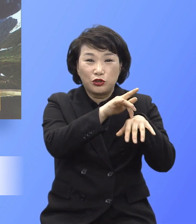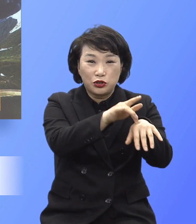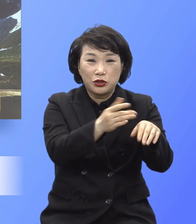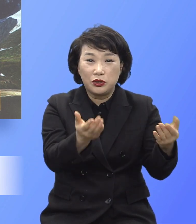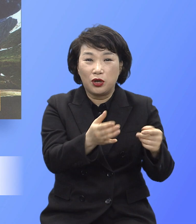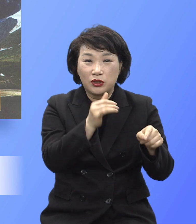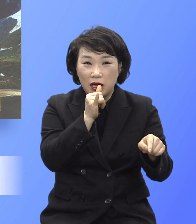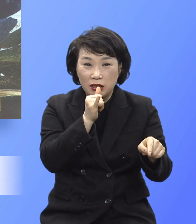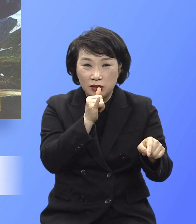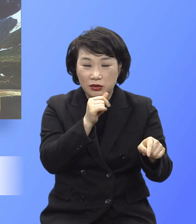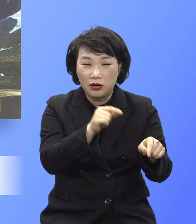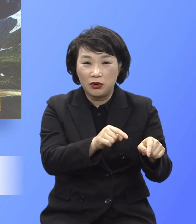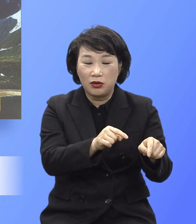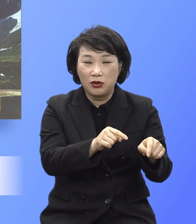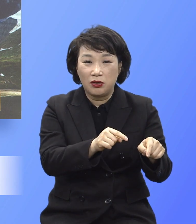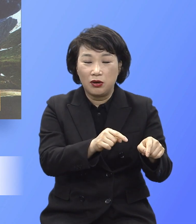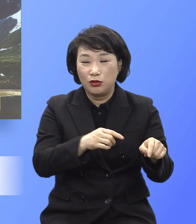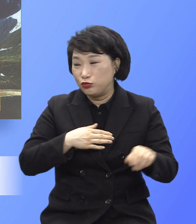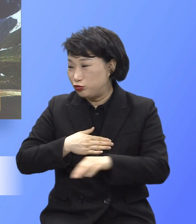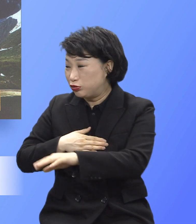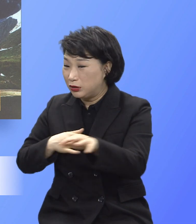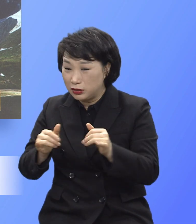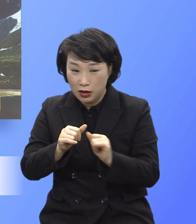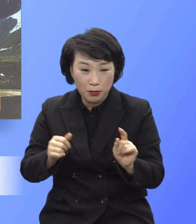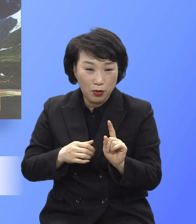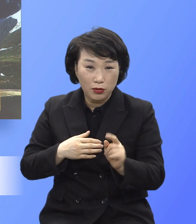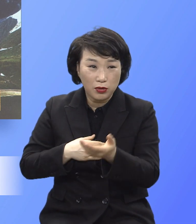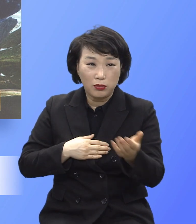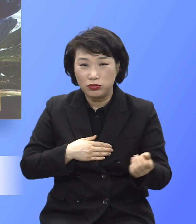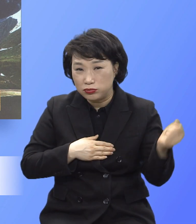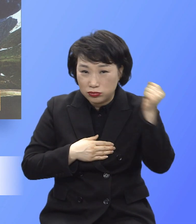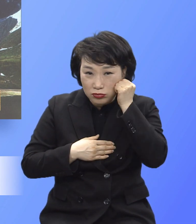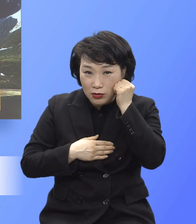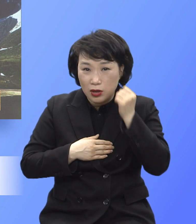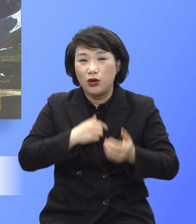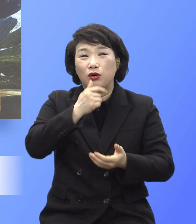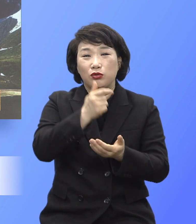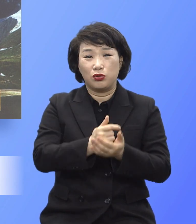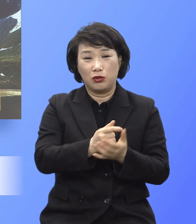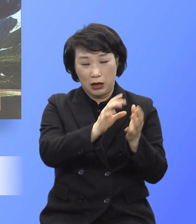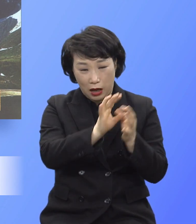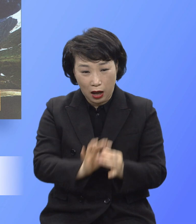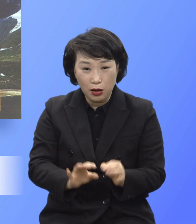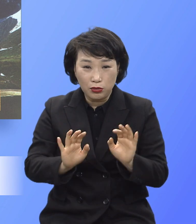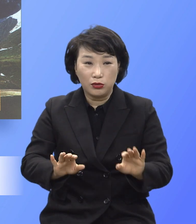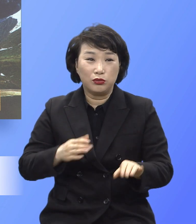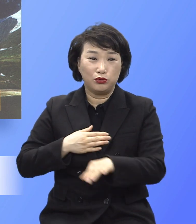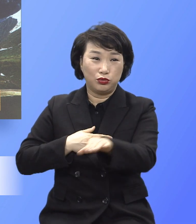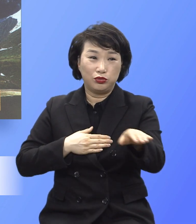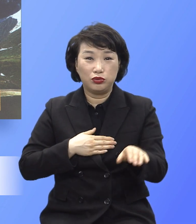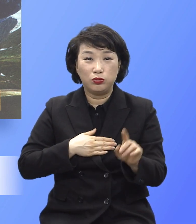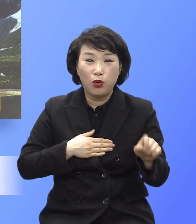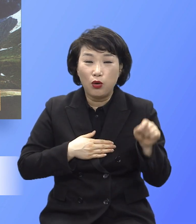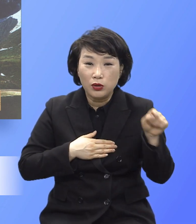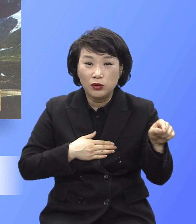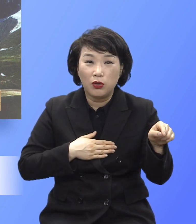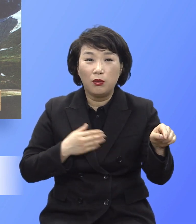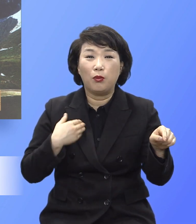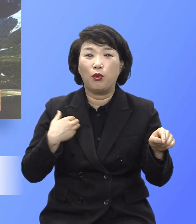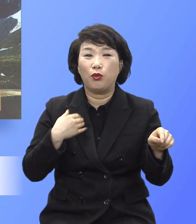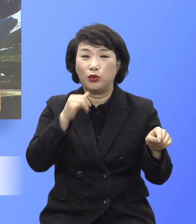귀신 역사에 그냥 당하고만 있으면서도 전혀